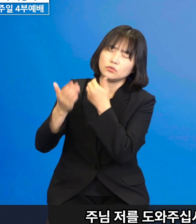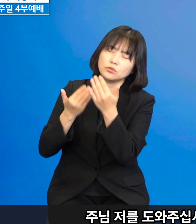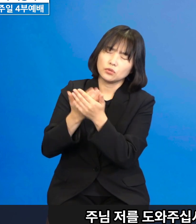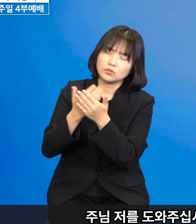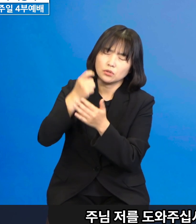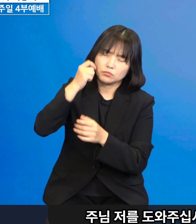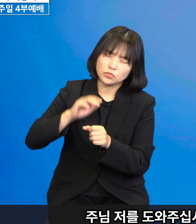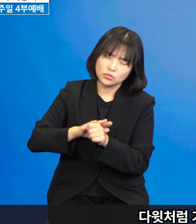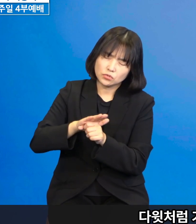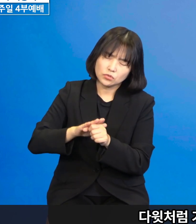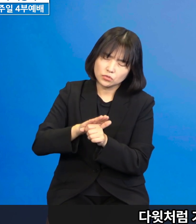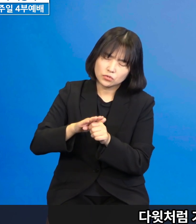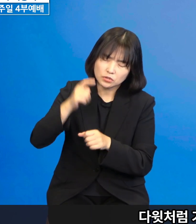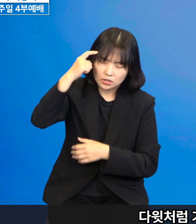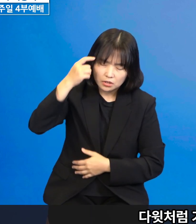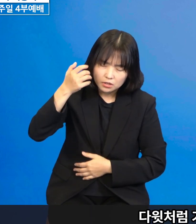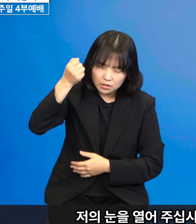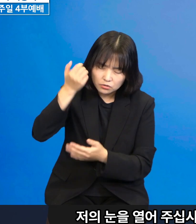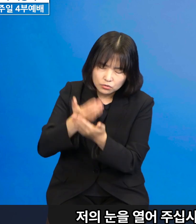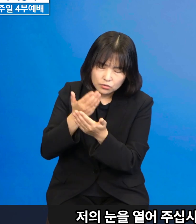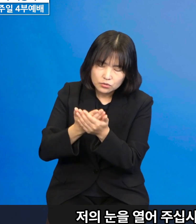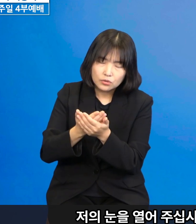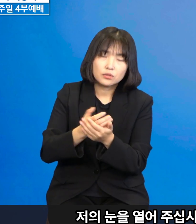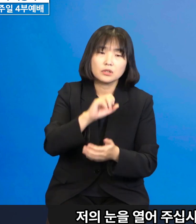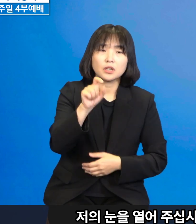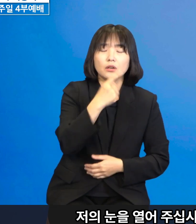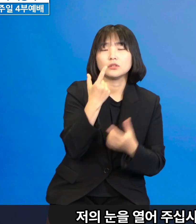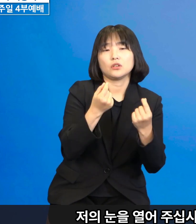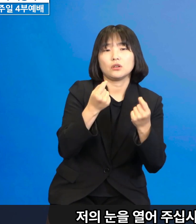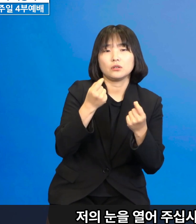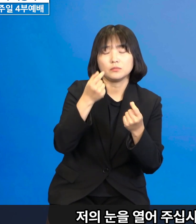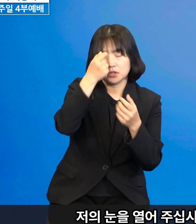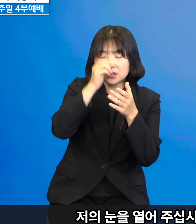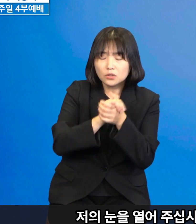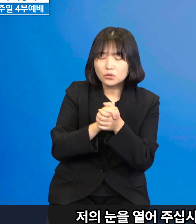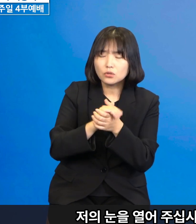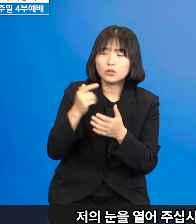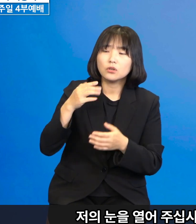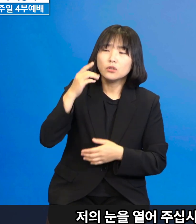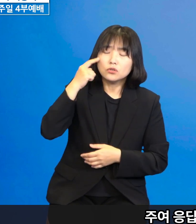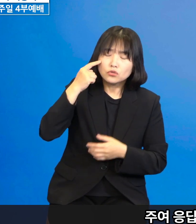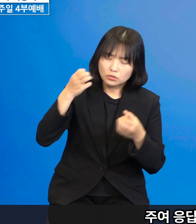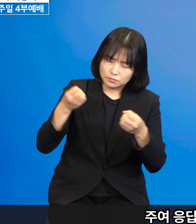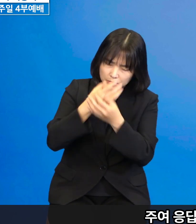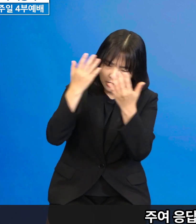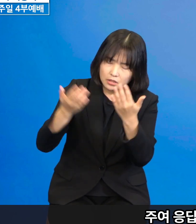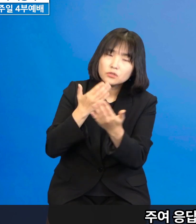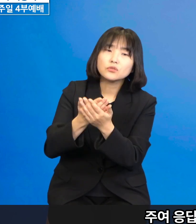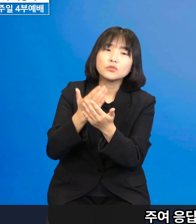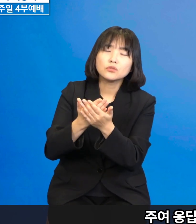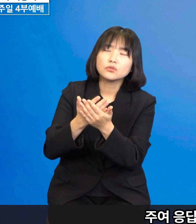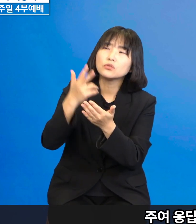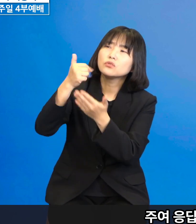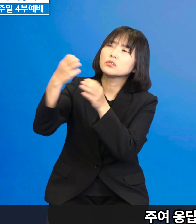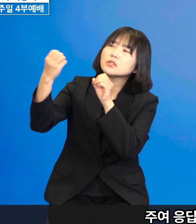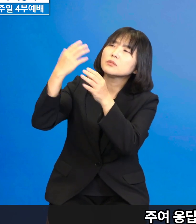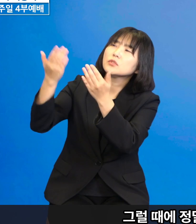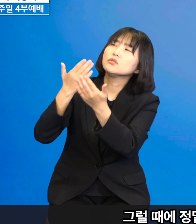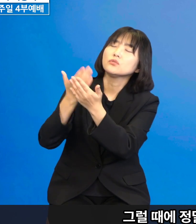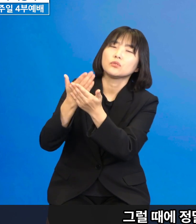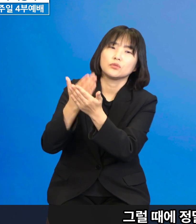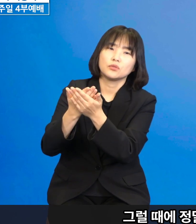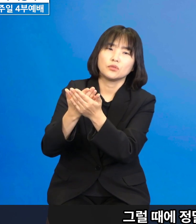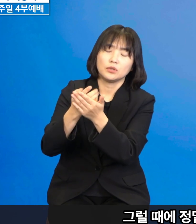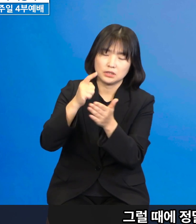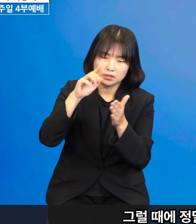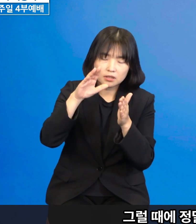불쌍히 여겨주십시오. 다윗처럼 기도해 보십시오. 저희 눈을 열어주십시오. 저를 생각하여 주십시오. 주여 응답하여 주십시오.